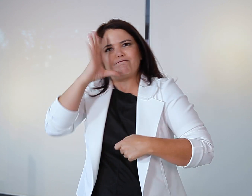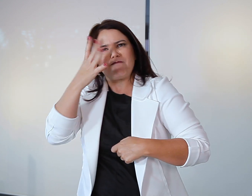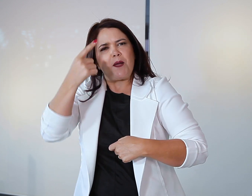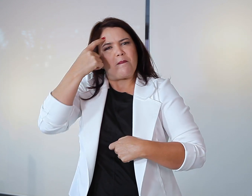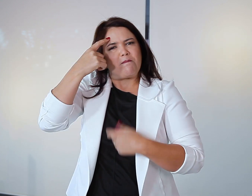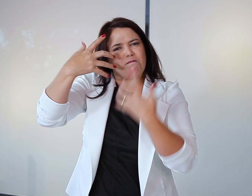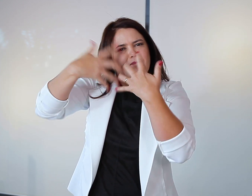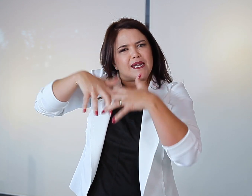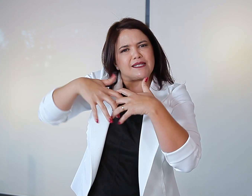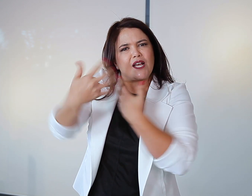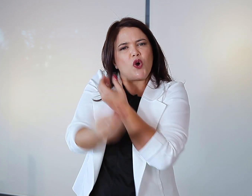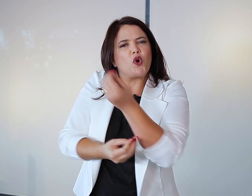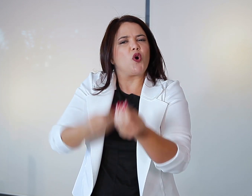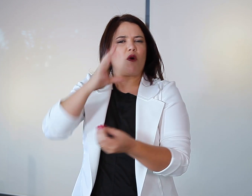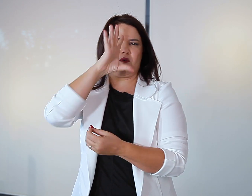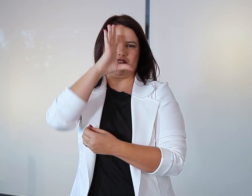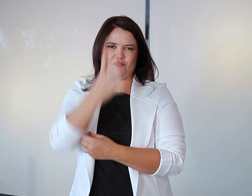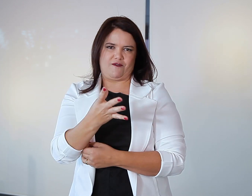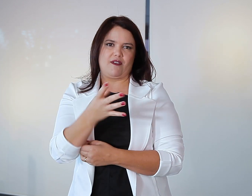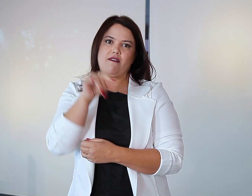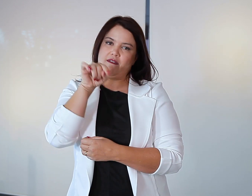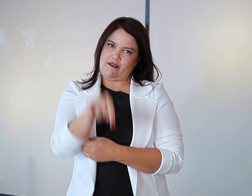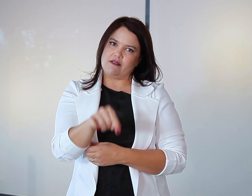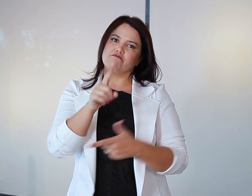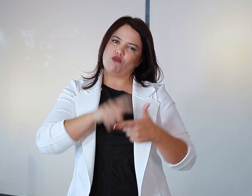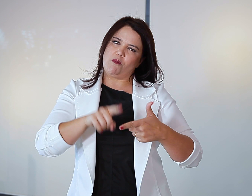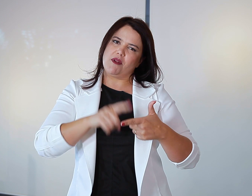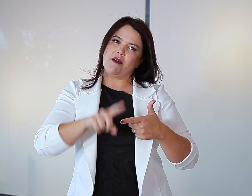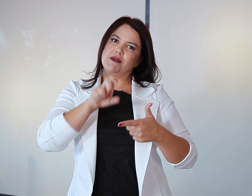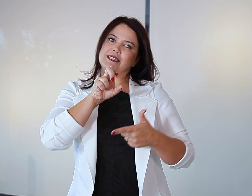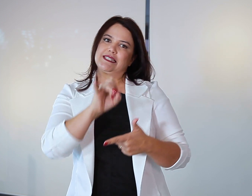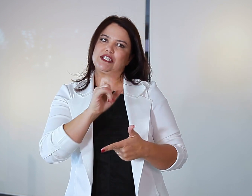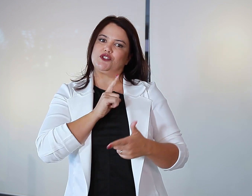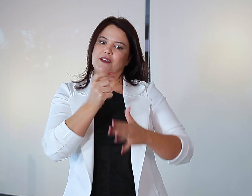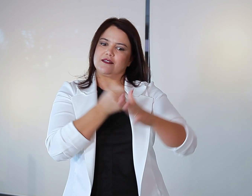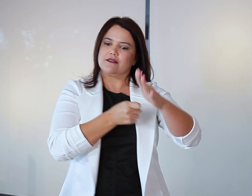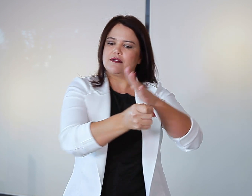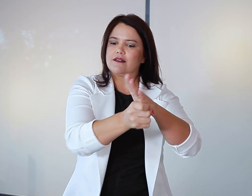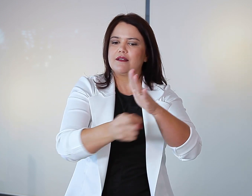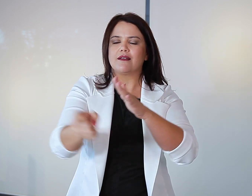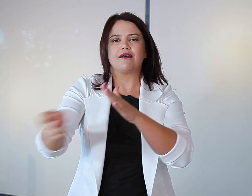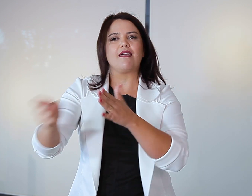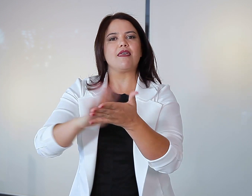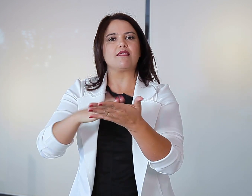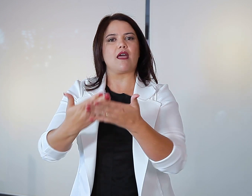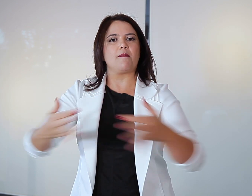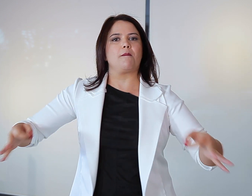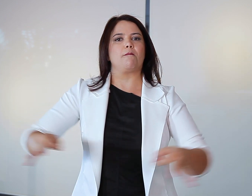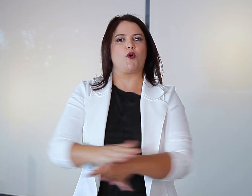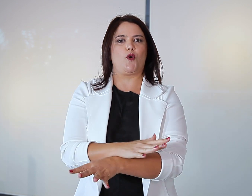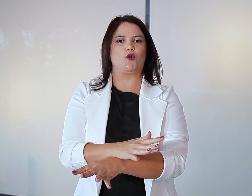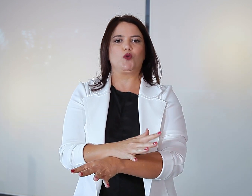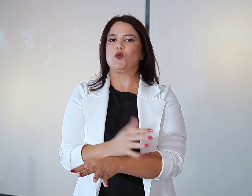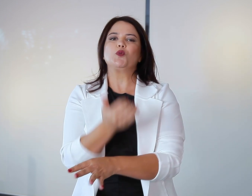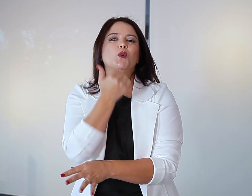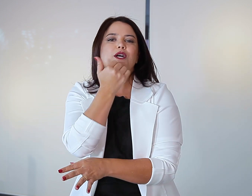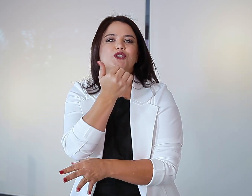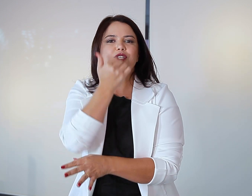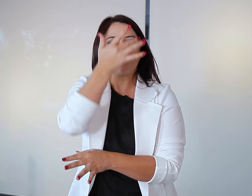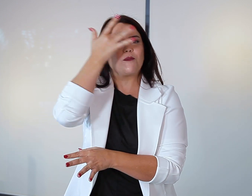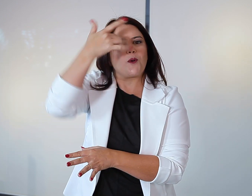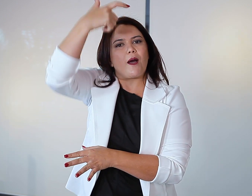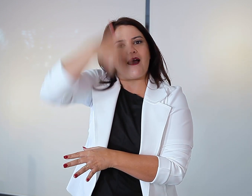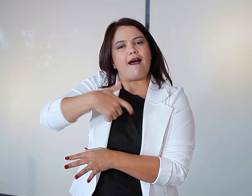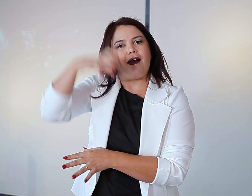da criança e com isso atrapalhando o seu pleno acesso às às responsabilidades cidadãs que lhe